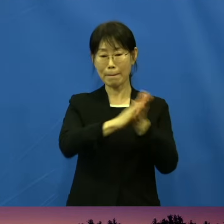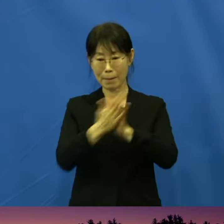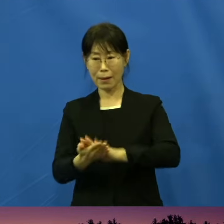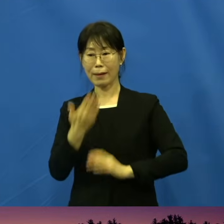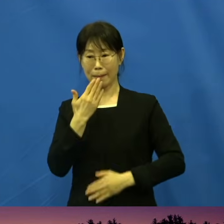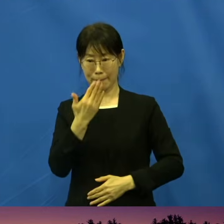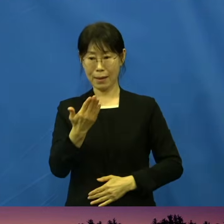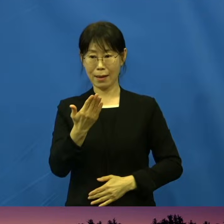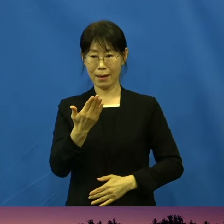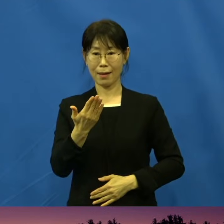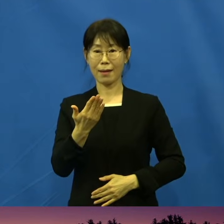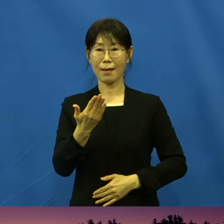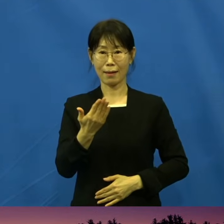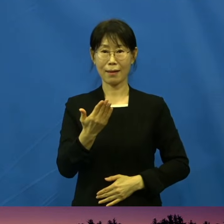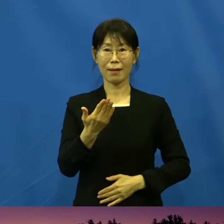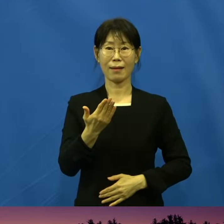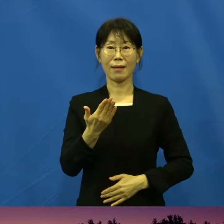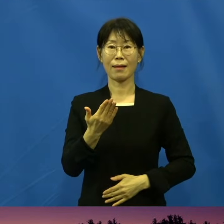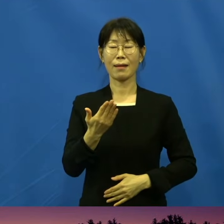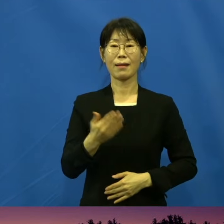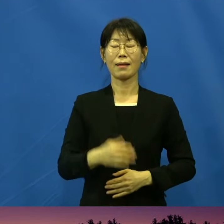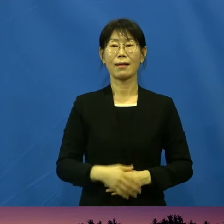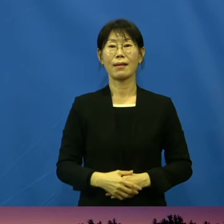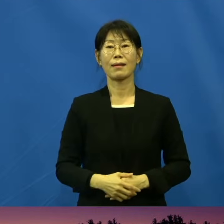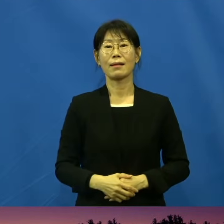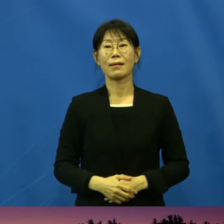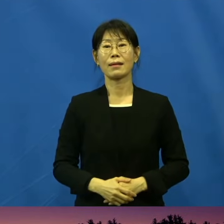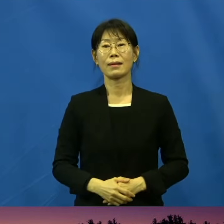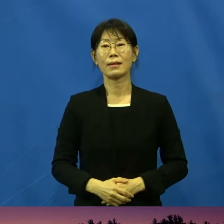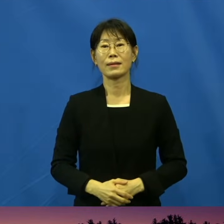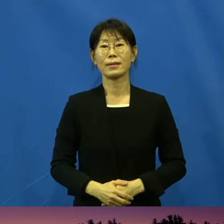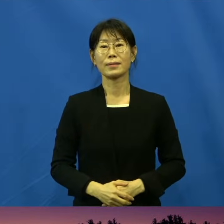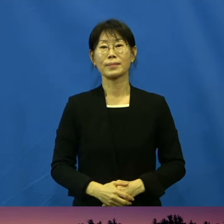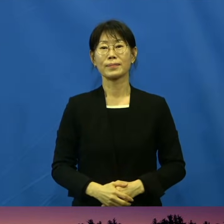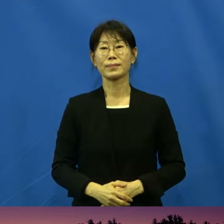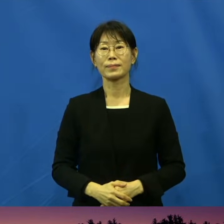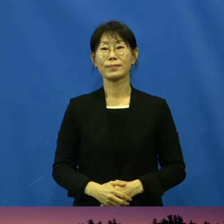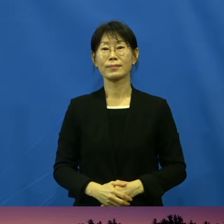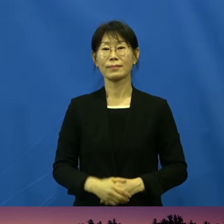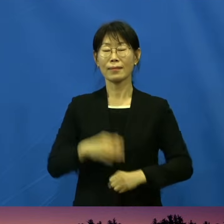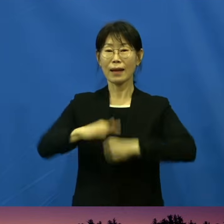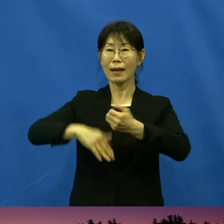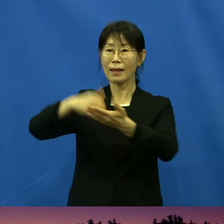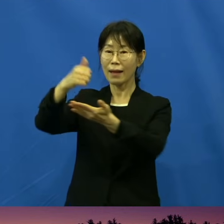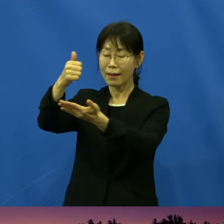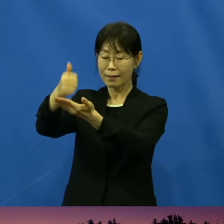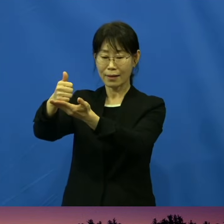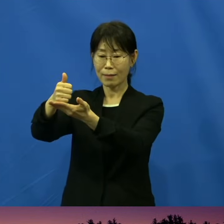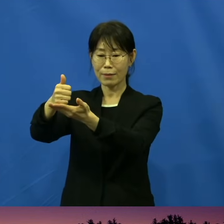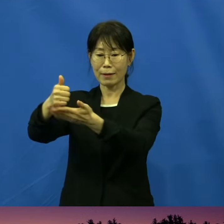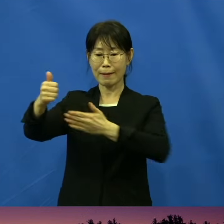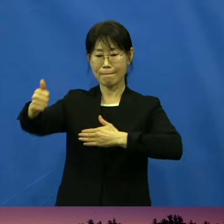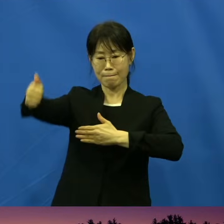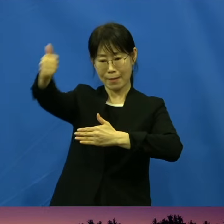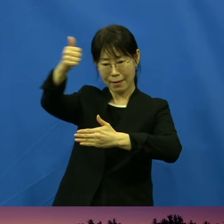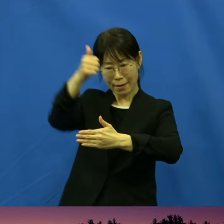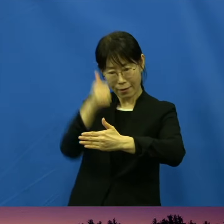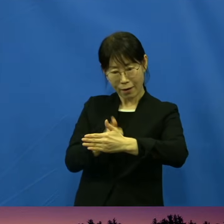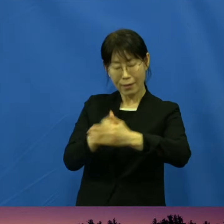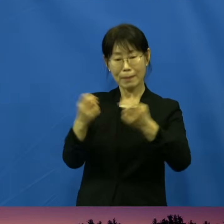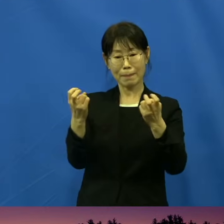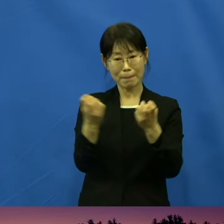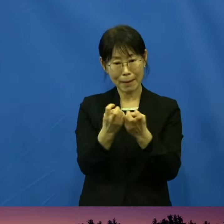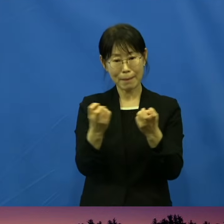거대한 사건이 우리 안에 지금 일어나고 있다는 거예요. 그러면 하나님이 우리 안에 어떻게 거하실 수 있느냐?